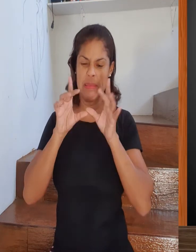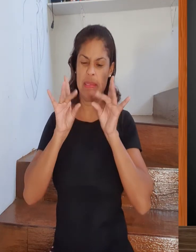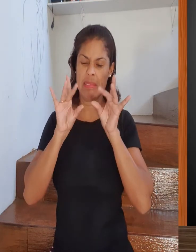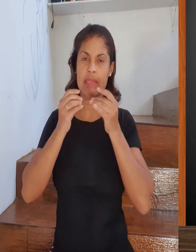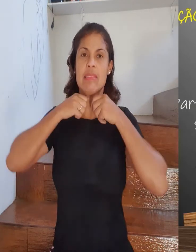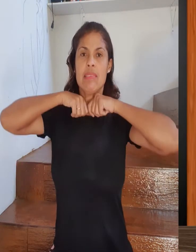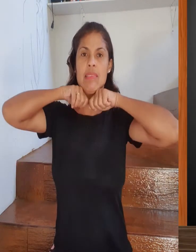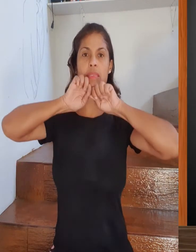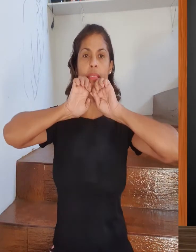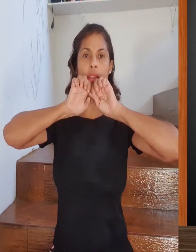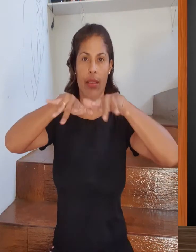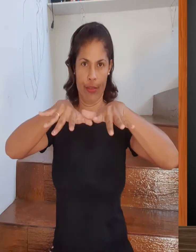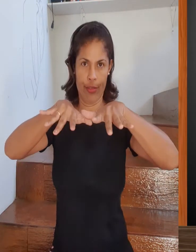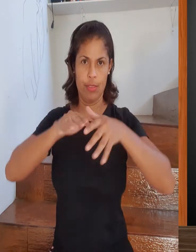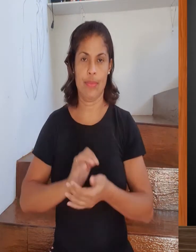muco.